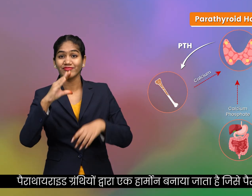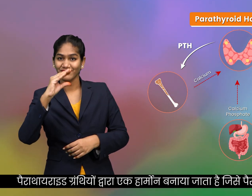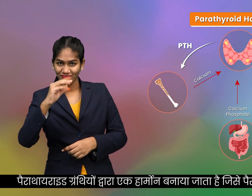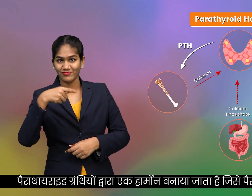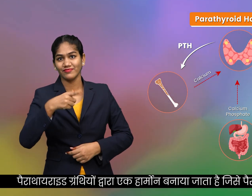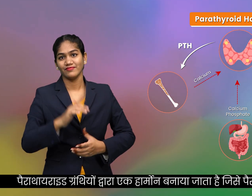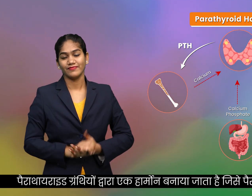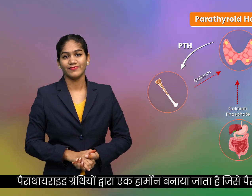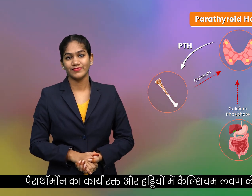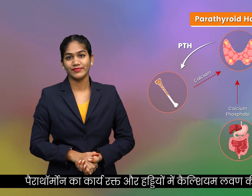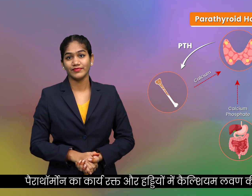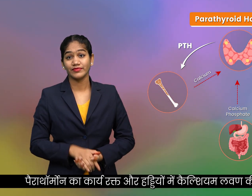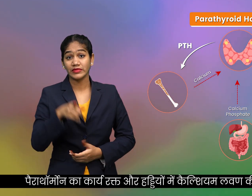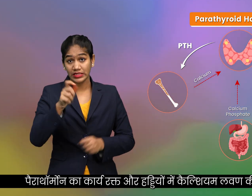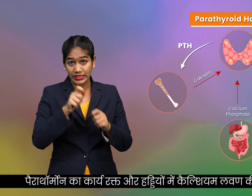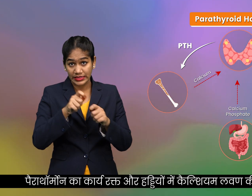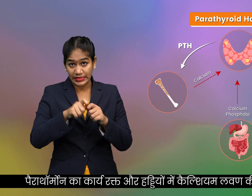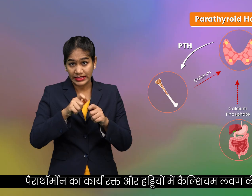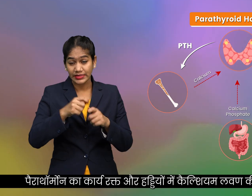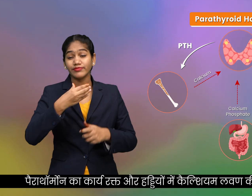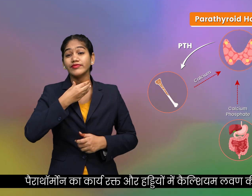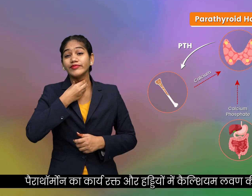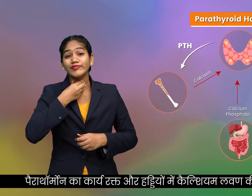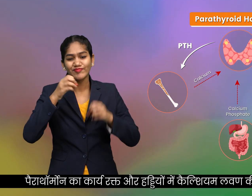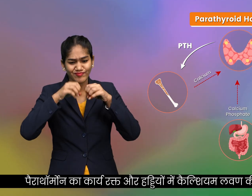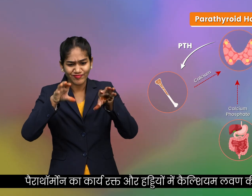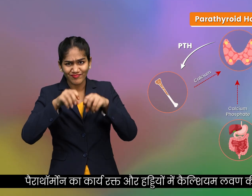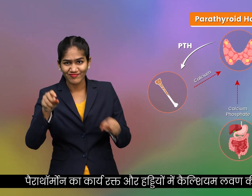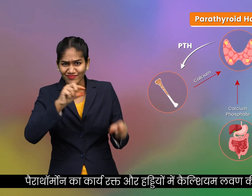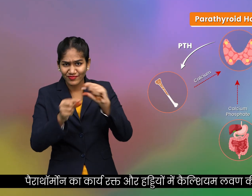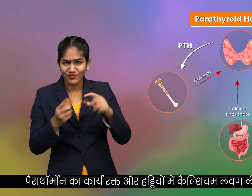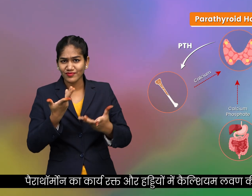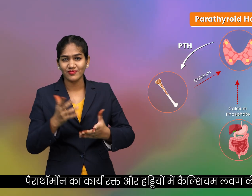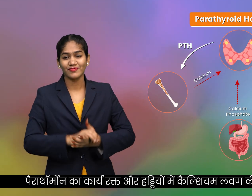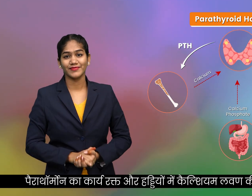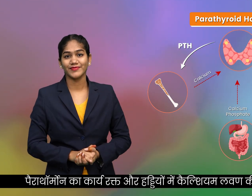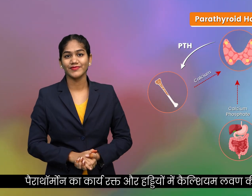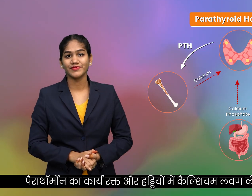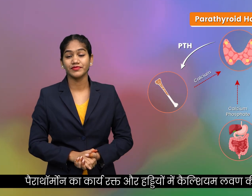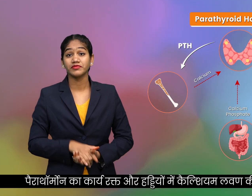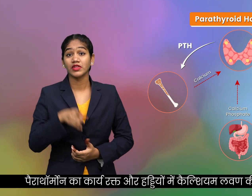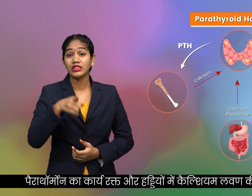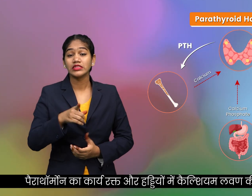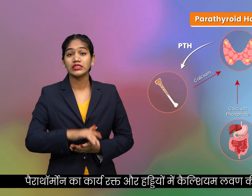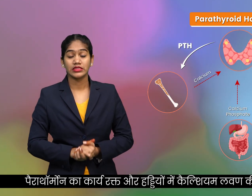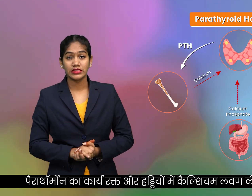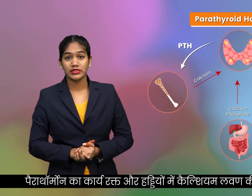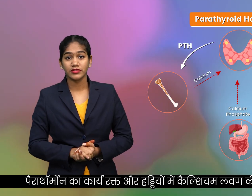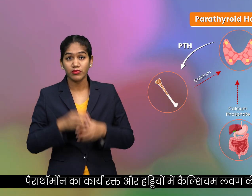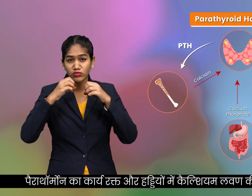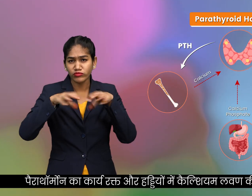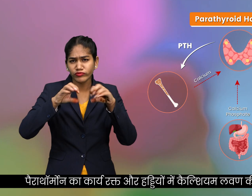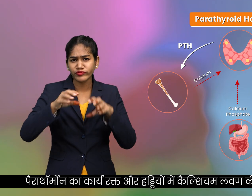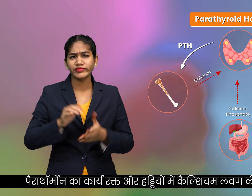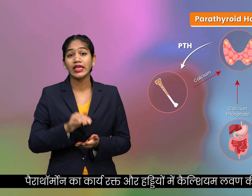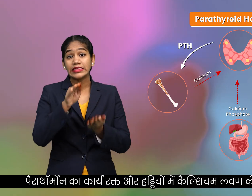कहा जाता है। पैराथॉर्मोन का कार्य रक्त और हड्डियों में कैल्शियम